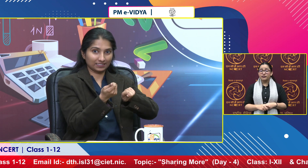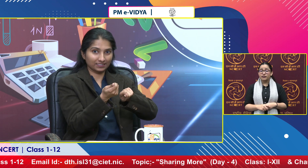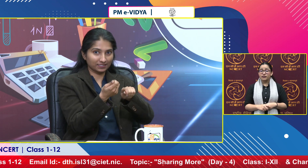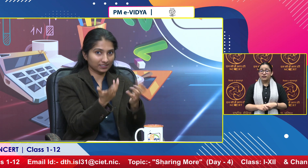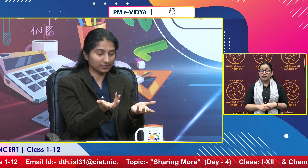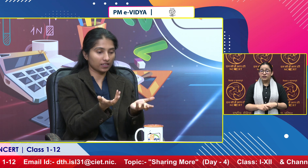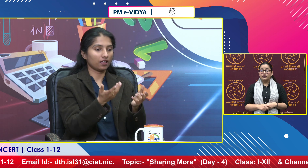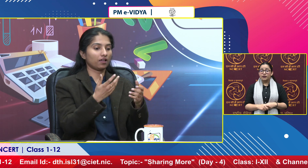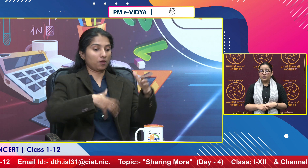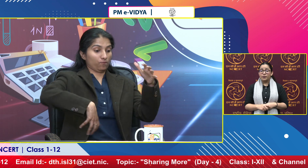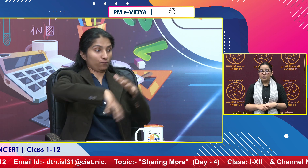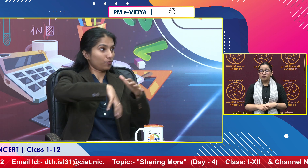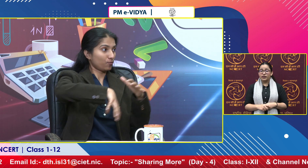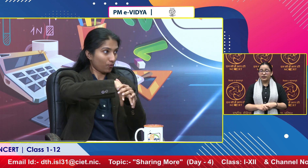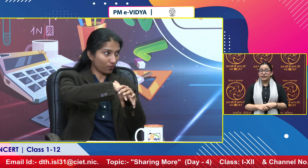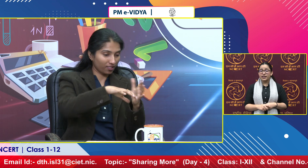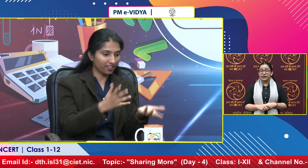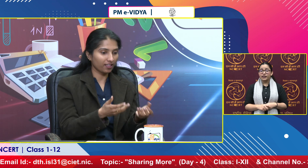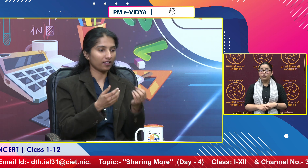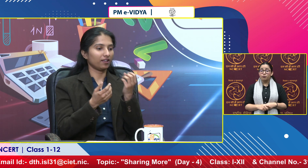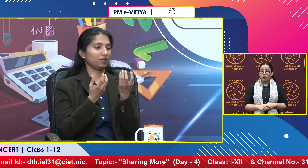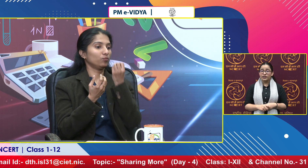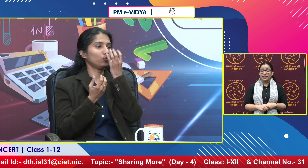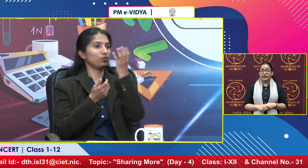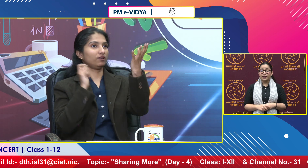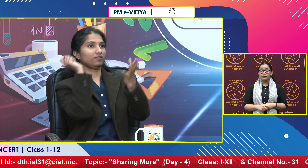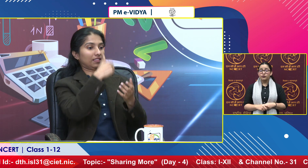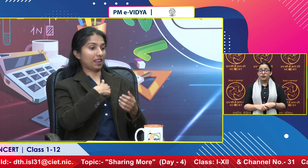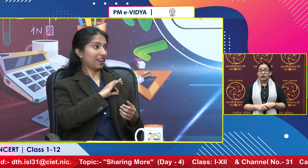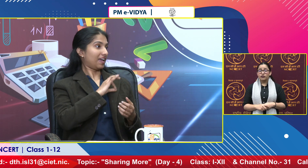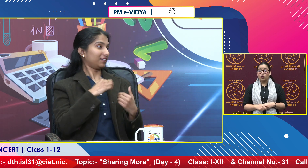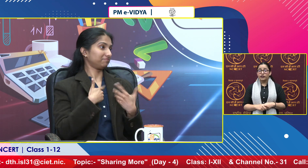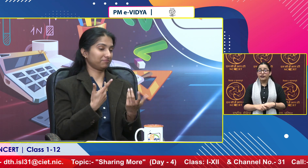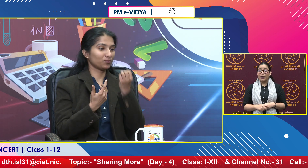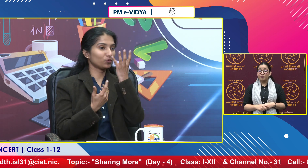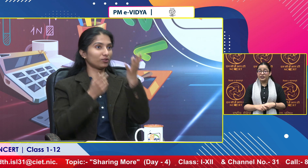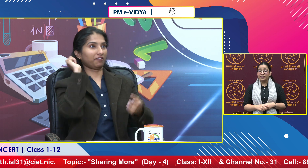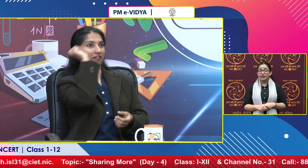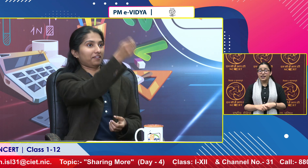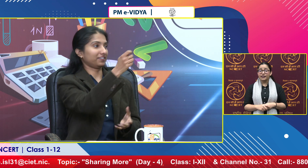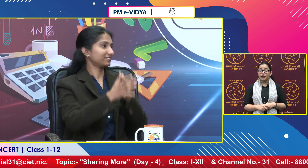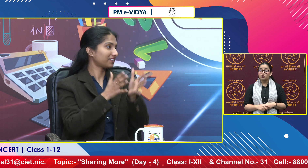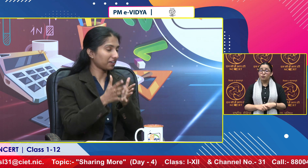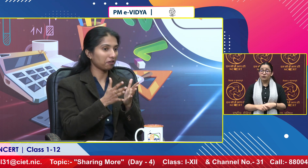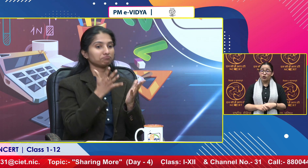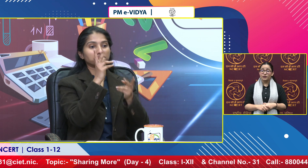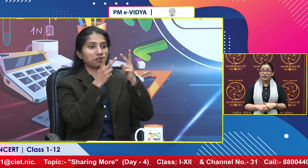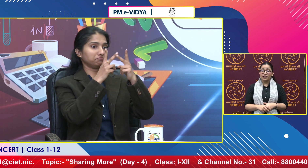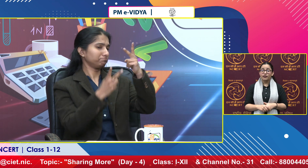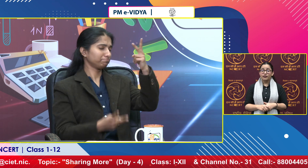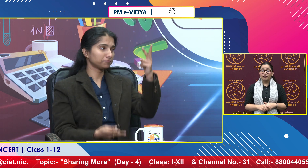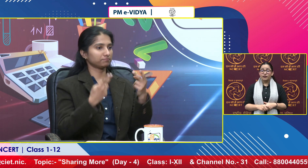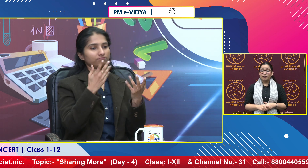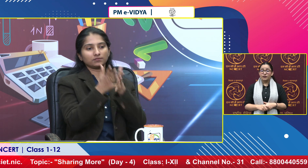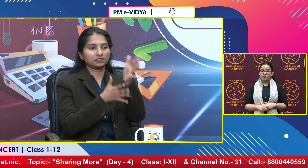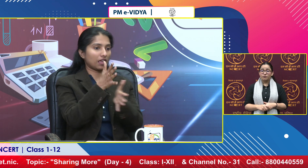कि बैट, ये क्रिकेट का साइन है, ये फुटबॉल का साइन है, और ये बैडमिंटन का साइन है। ये मुझे बहुत